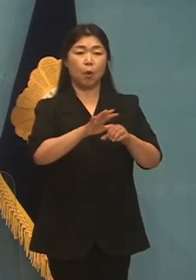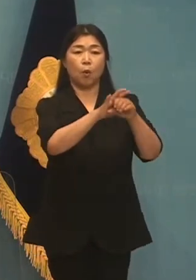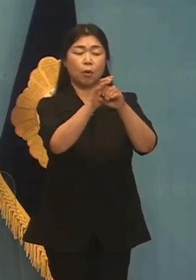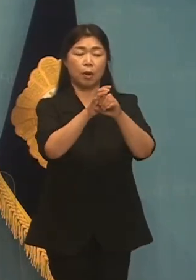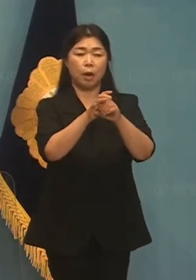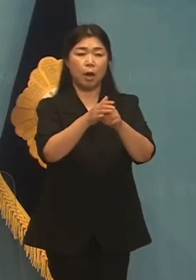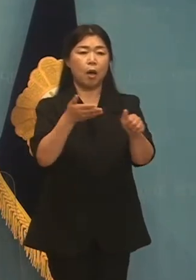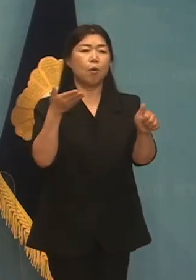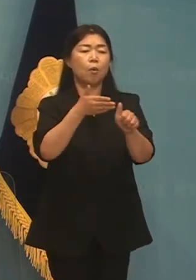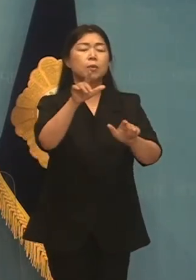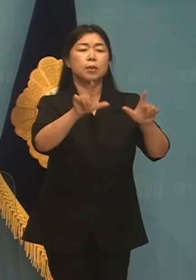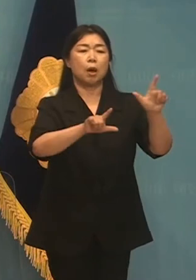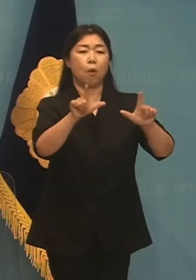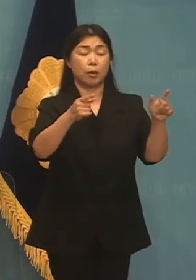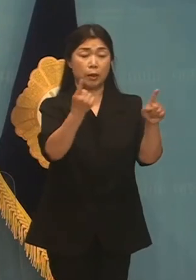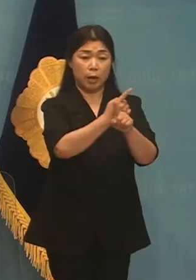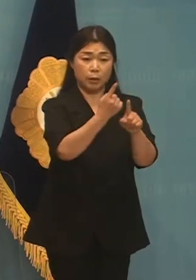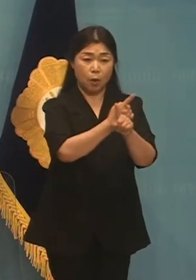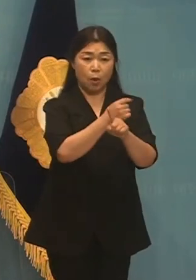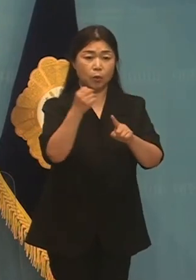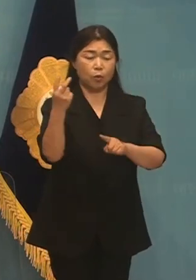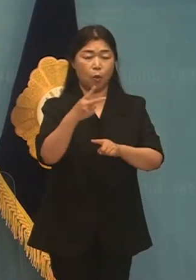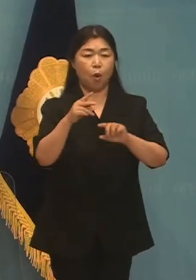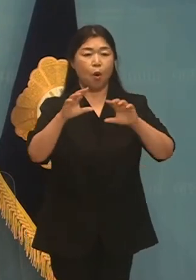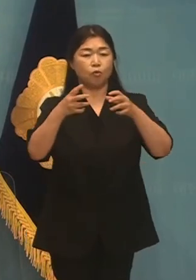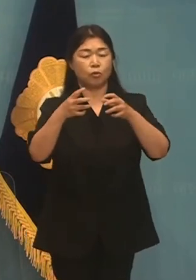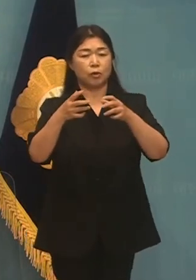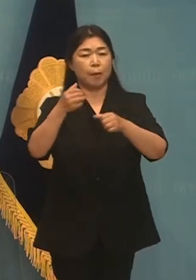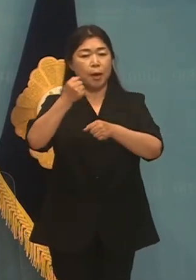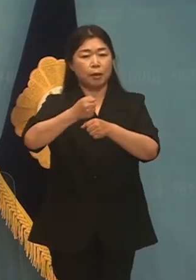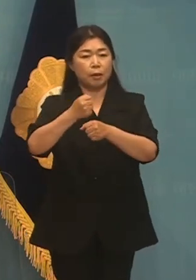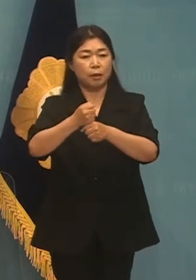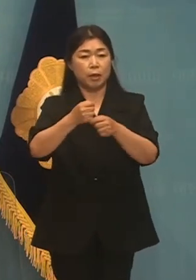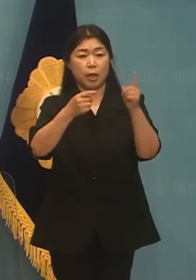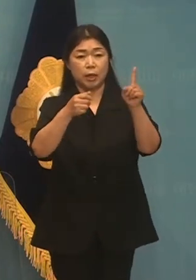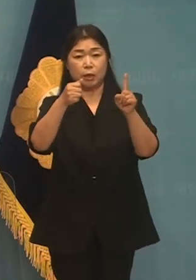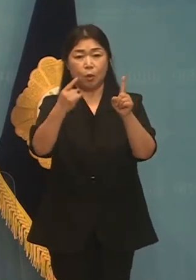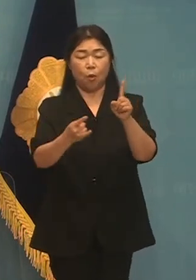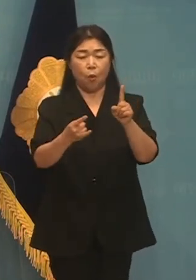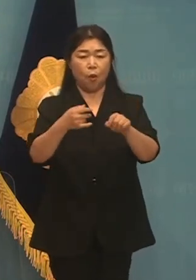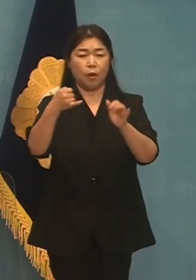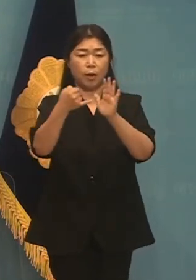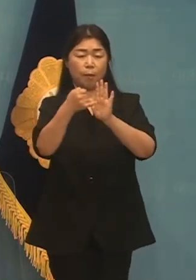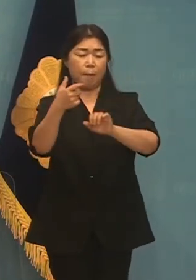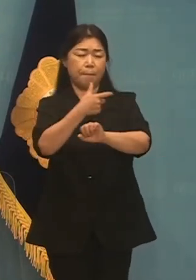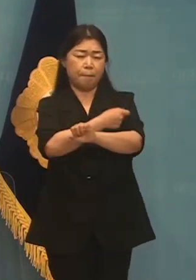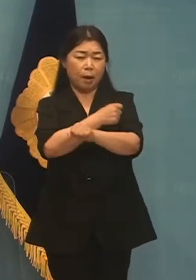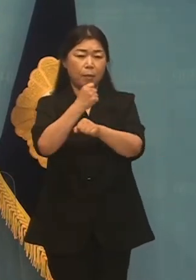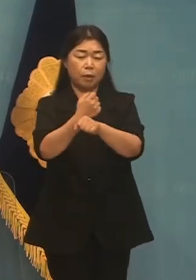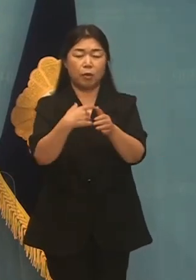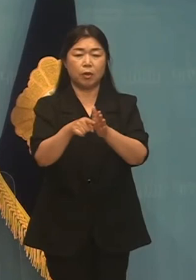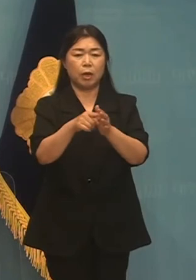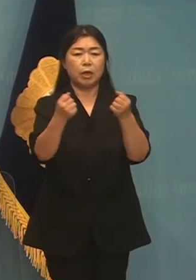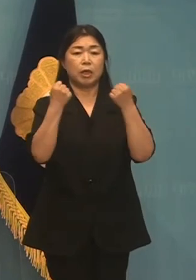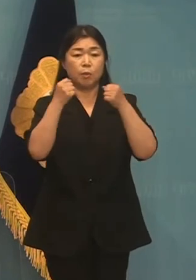코로나 공급 상황 개선과 국산 1호 백신 개발을 위해 힘을 모아야 할